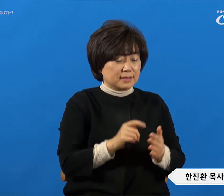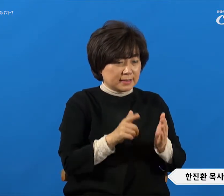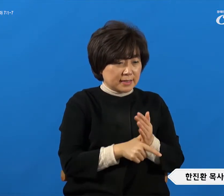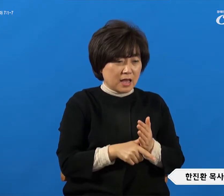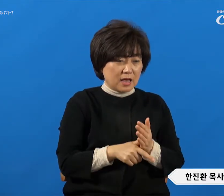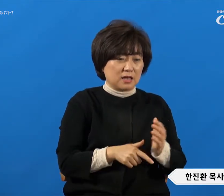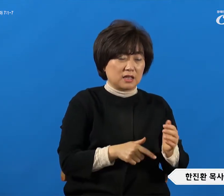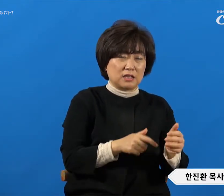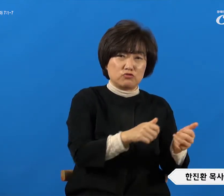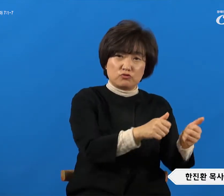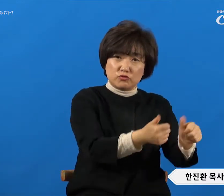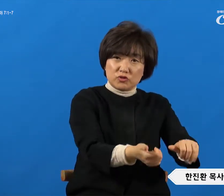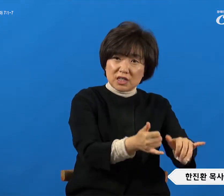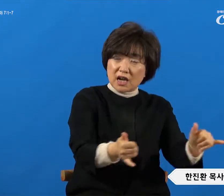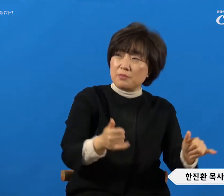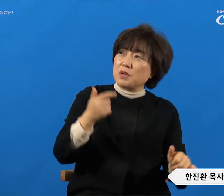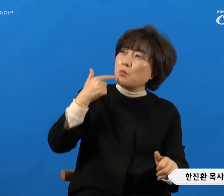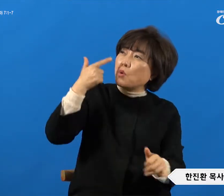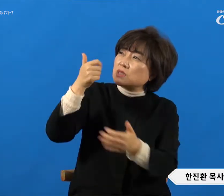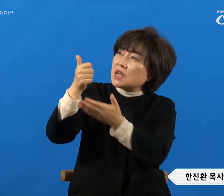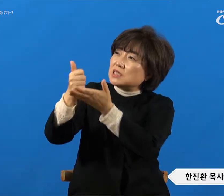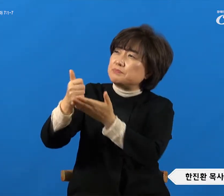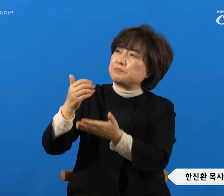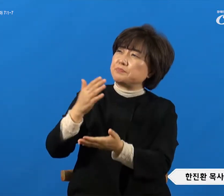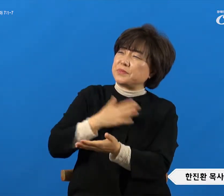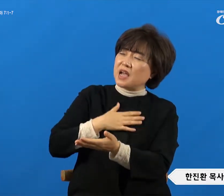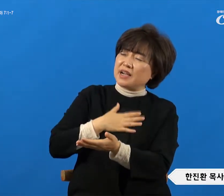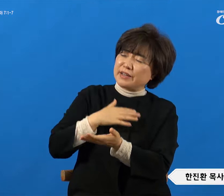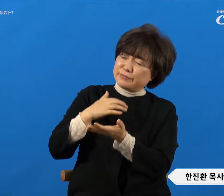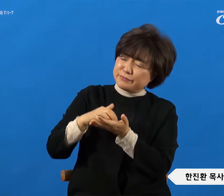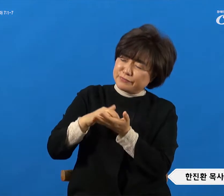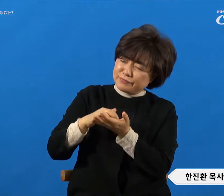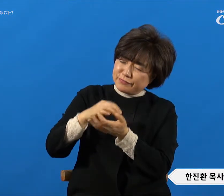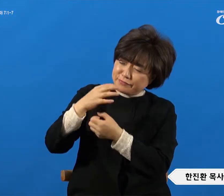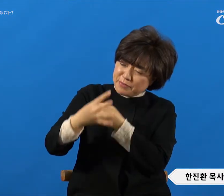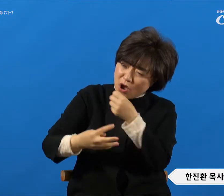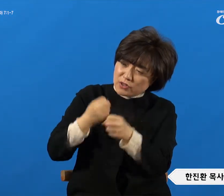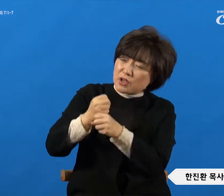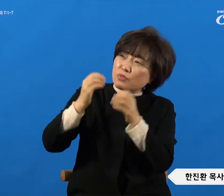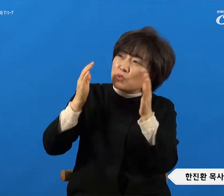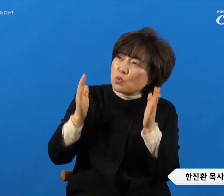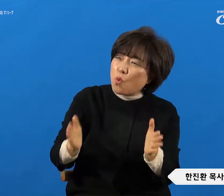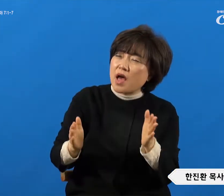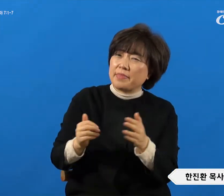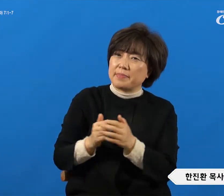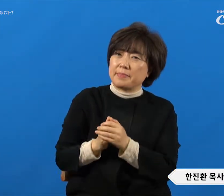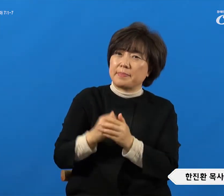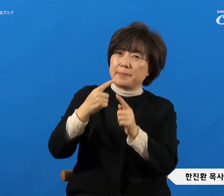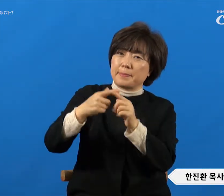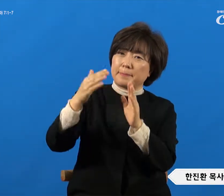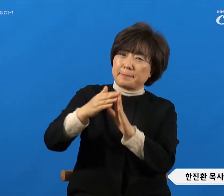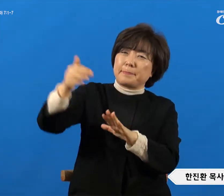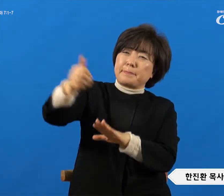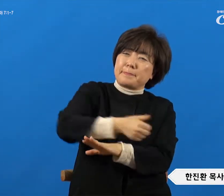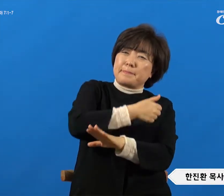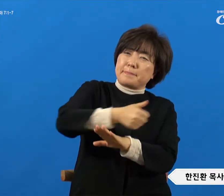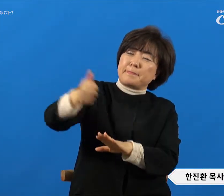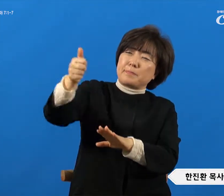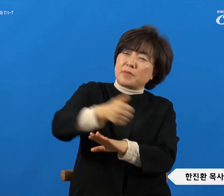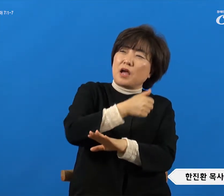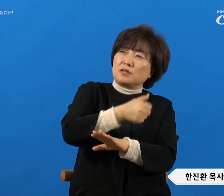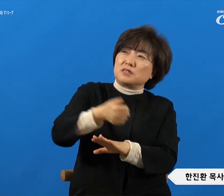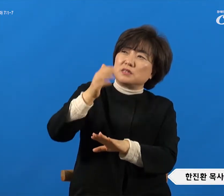했습니다. 목사님, 저는 지금까지 수십 년 교회 다녔지만은 한 번도 설교를 제대로 들어본 적이